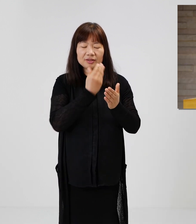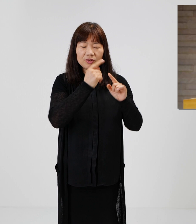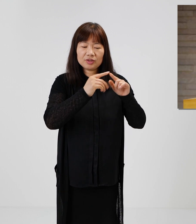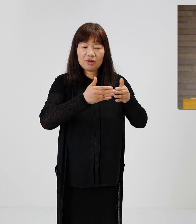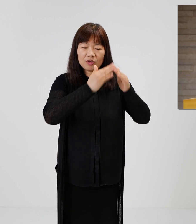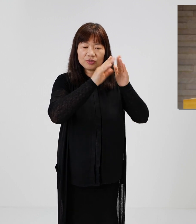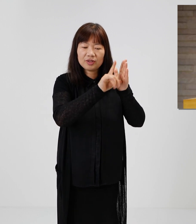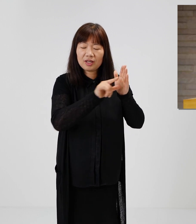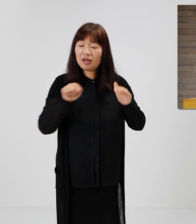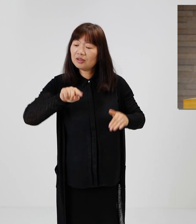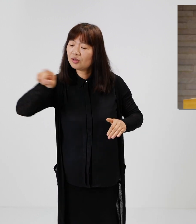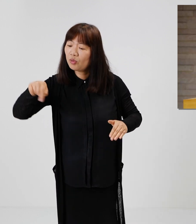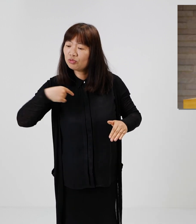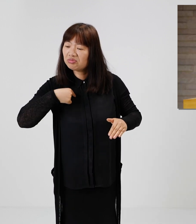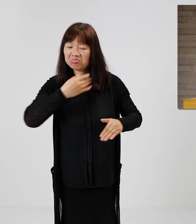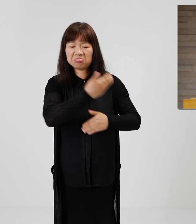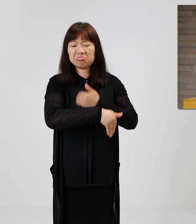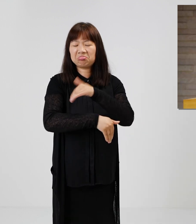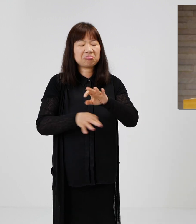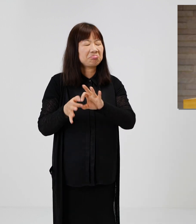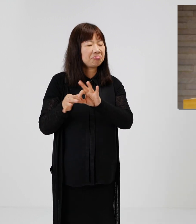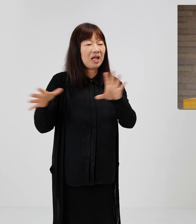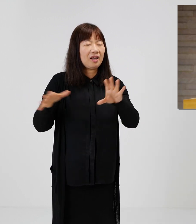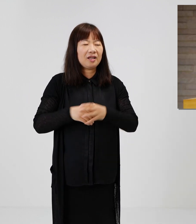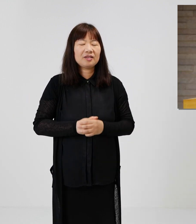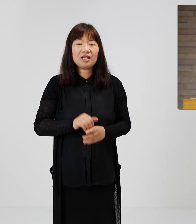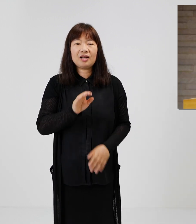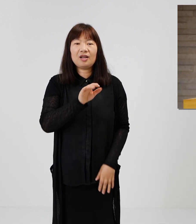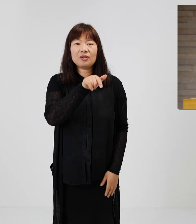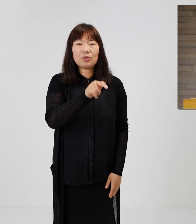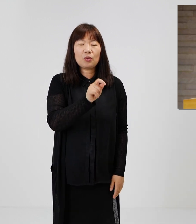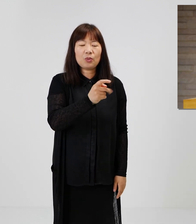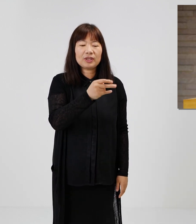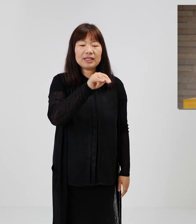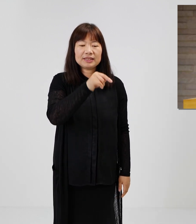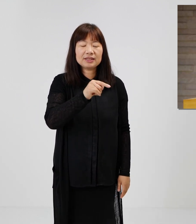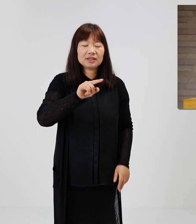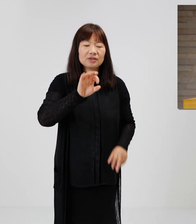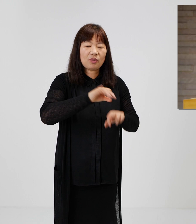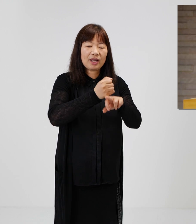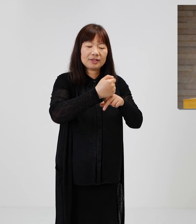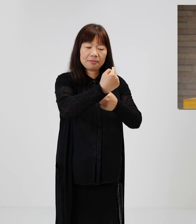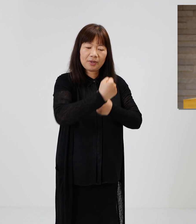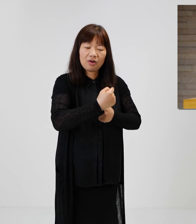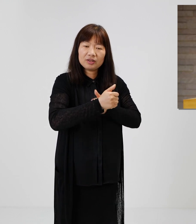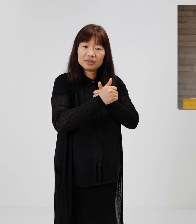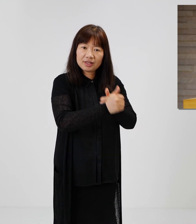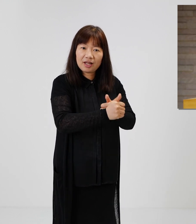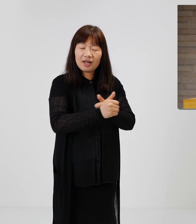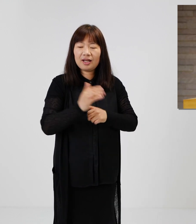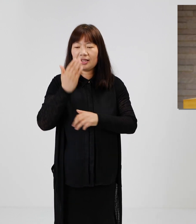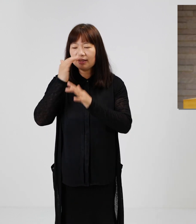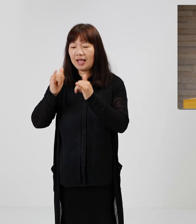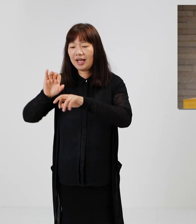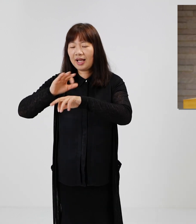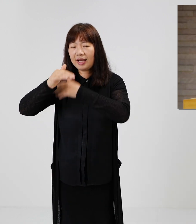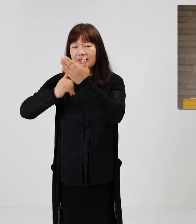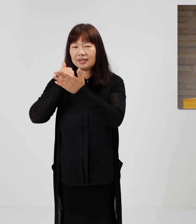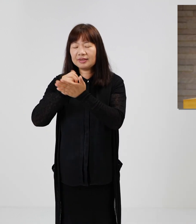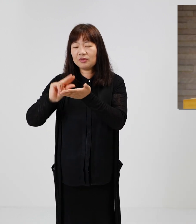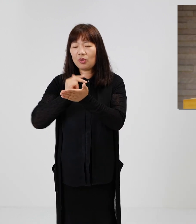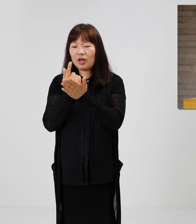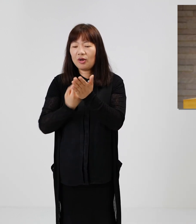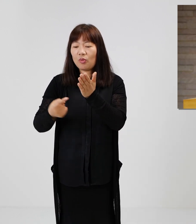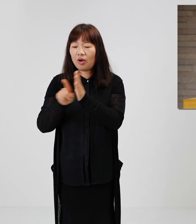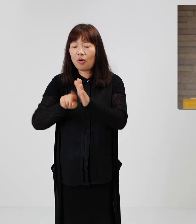너희는 우리와 상관이 없느니라. 바사왕 고레스가 우리에게 명령하신 대로 우리가 이스라엘의 하나님 여호와를